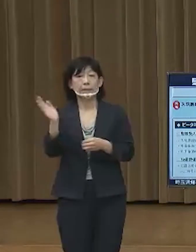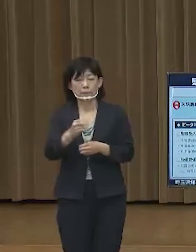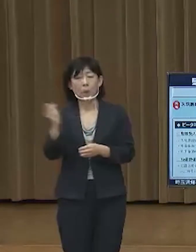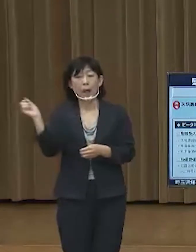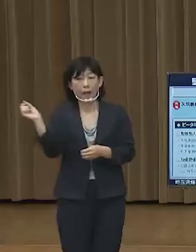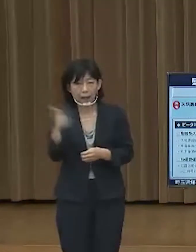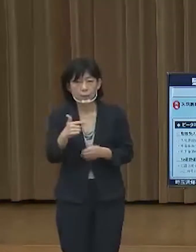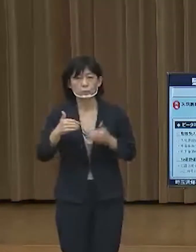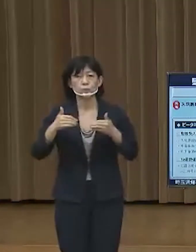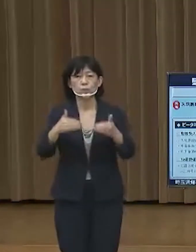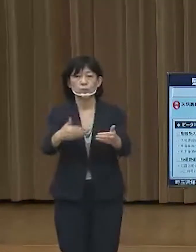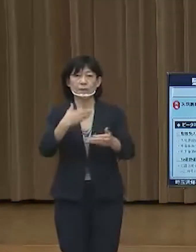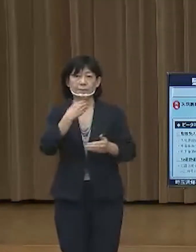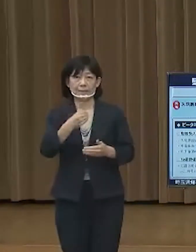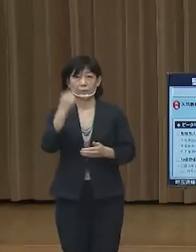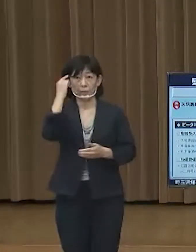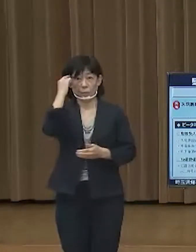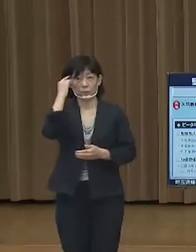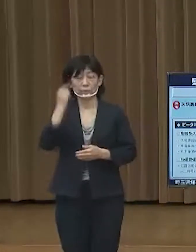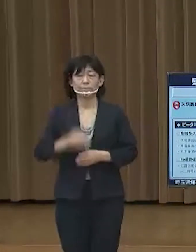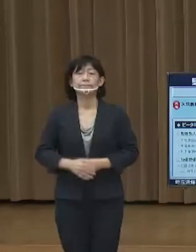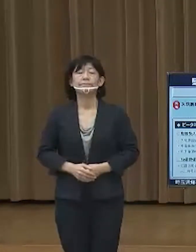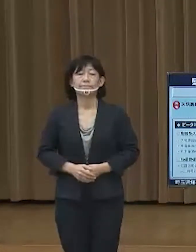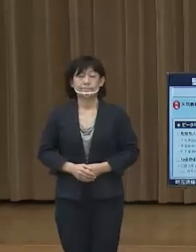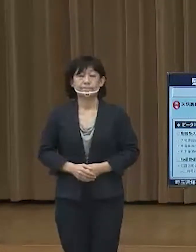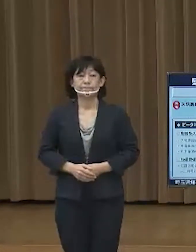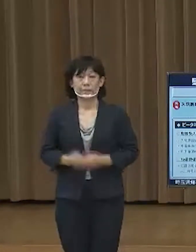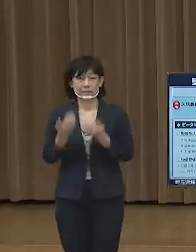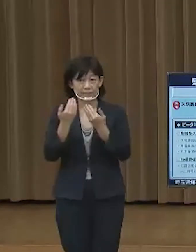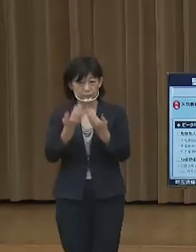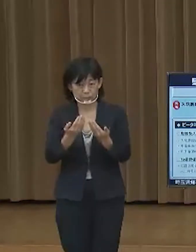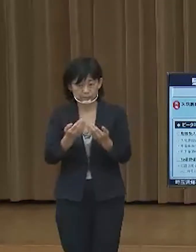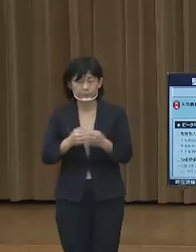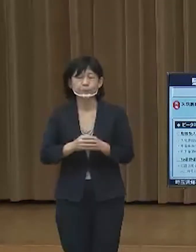らせていただきたいと思っています。 あと今回ですね、